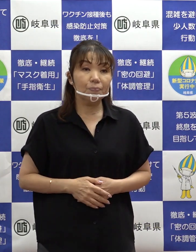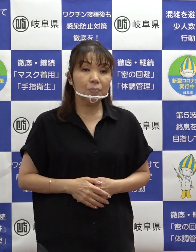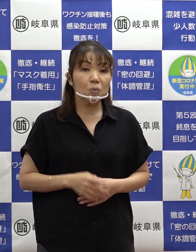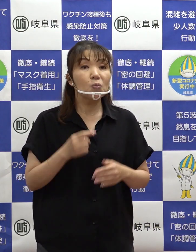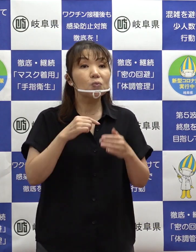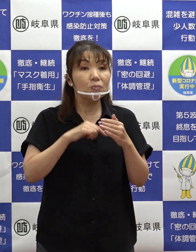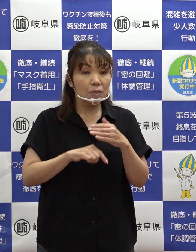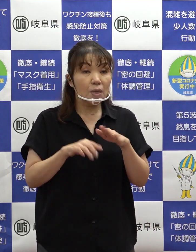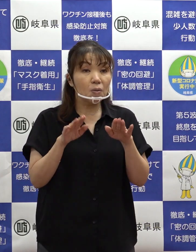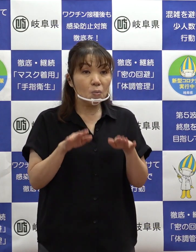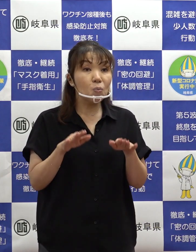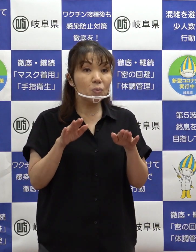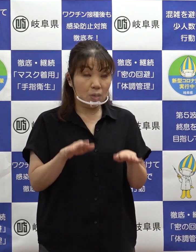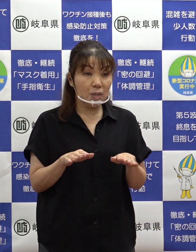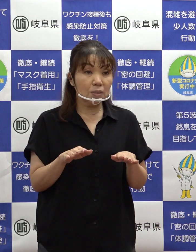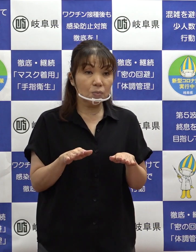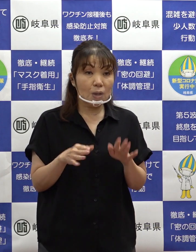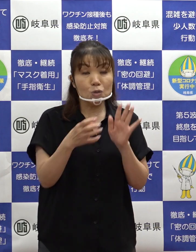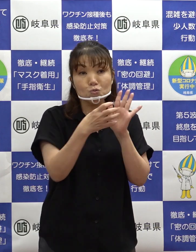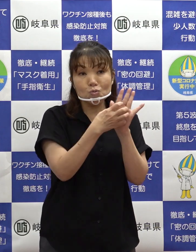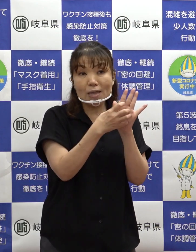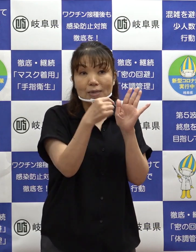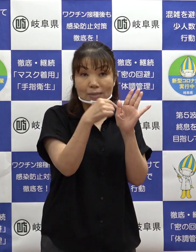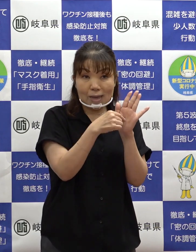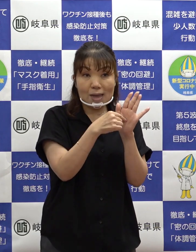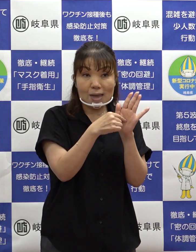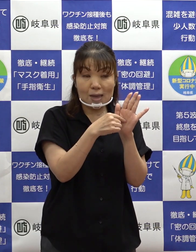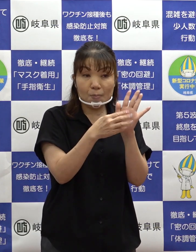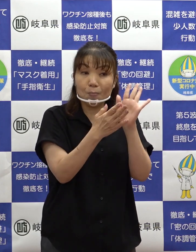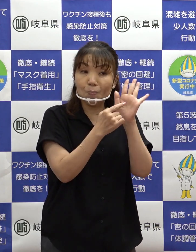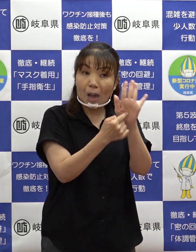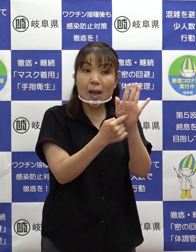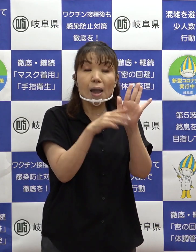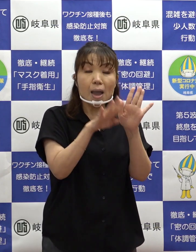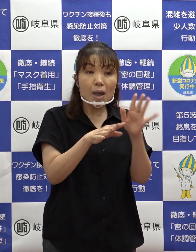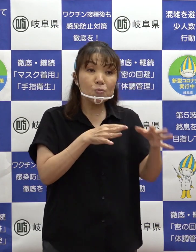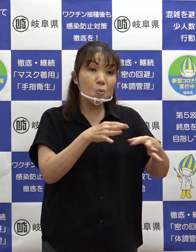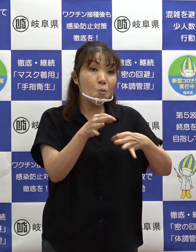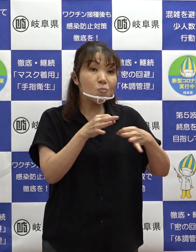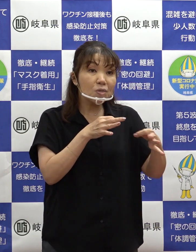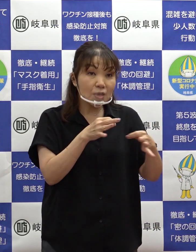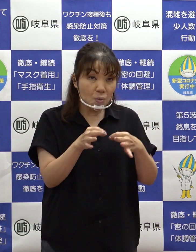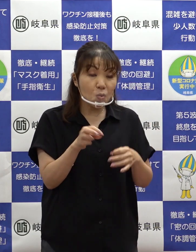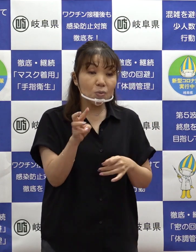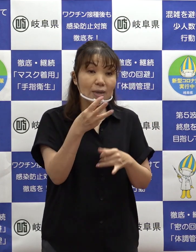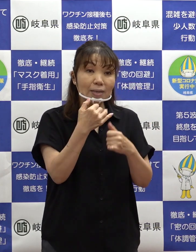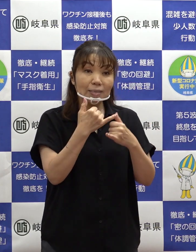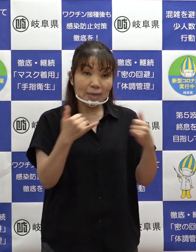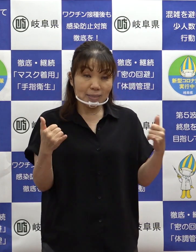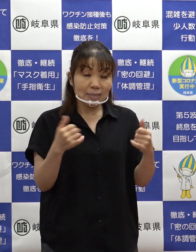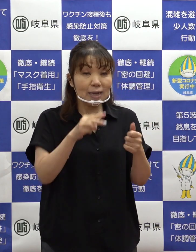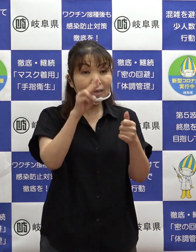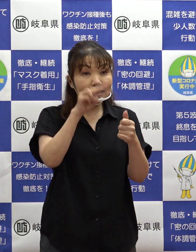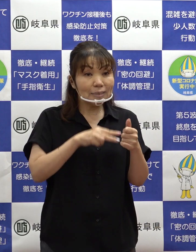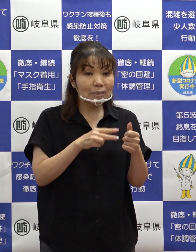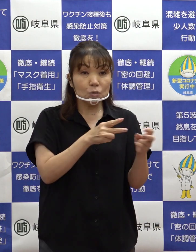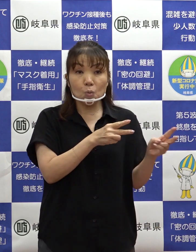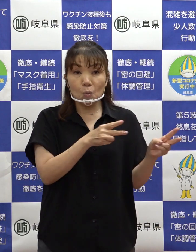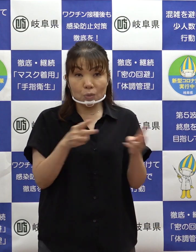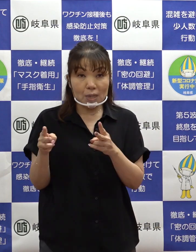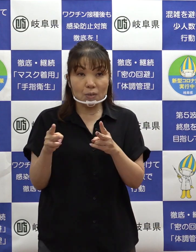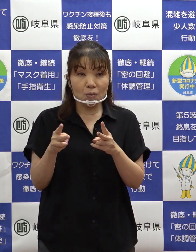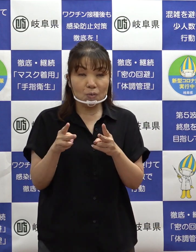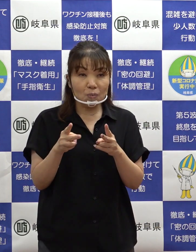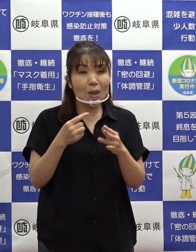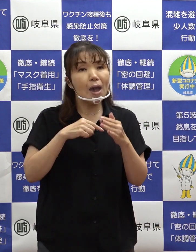ういう意味で、まあ、今回、まあ、このステッカー取得店を、まあ、第三者認証制度ということに乗せて、ある種の差別化の一